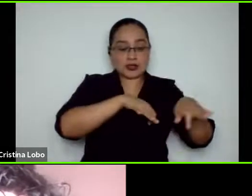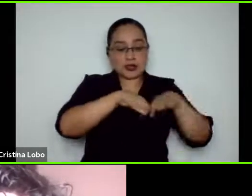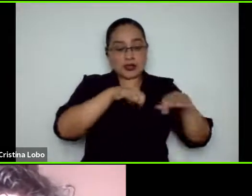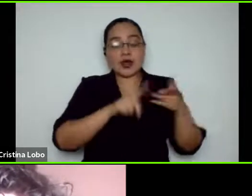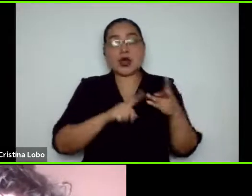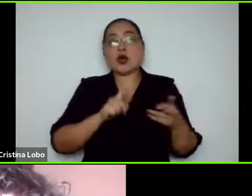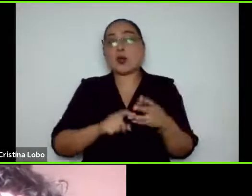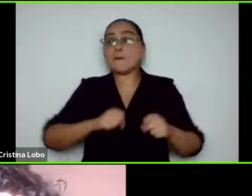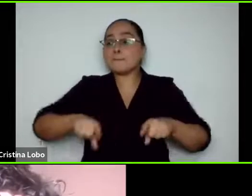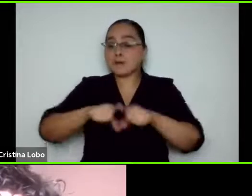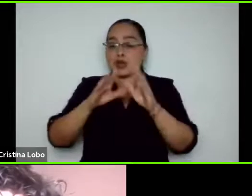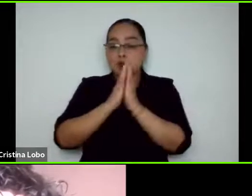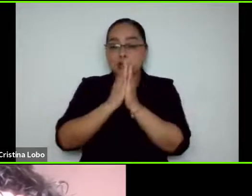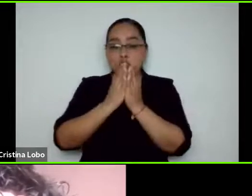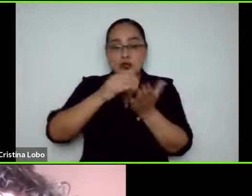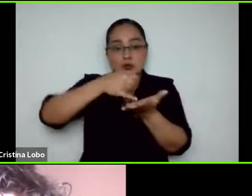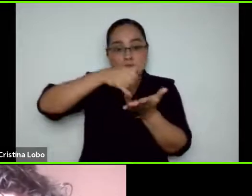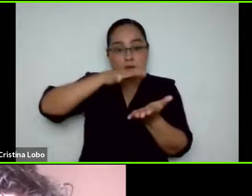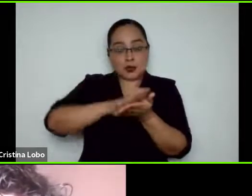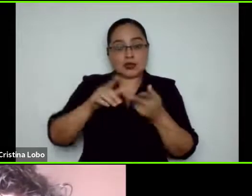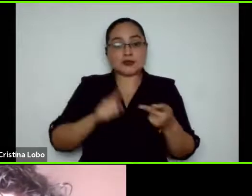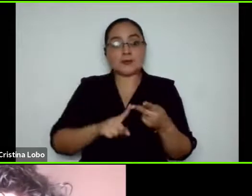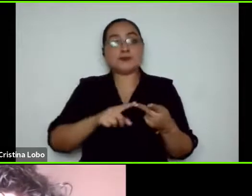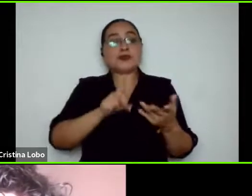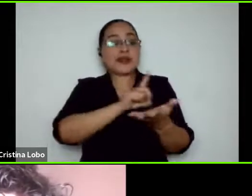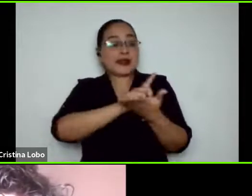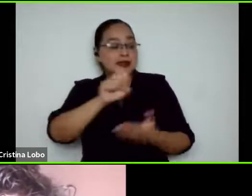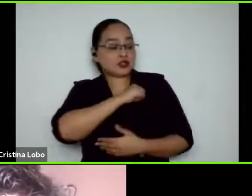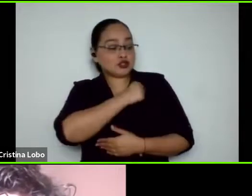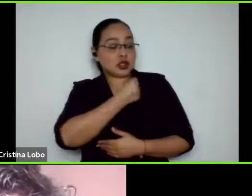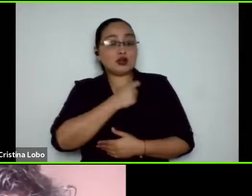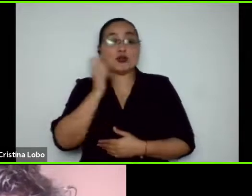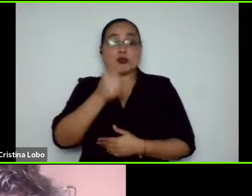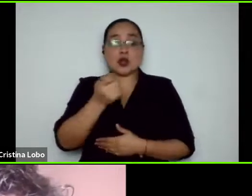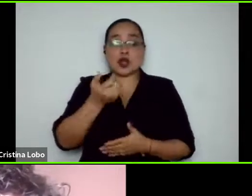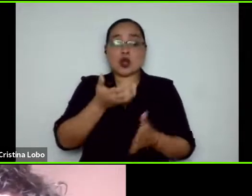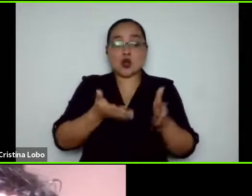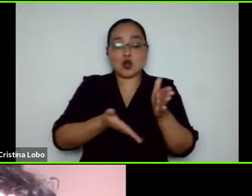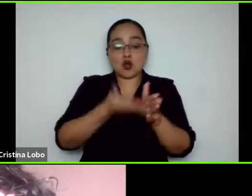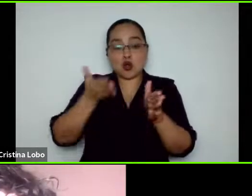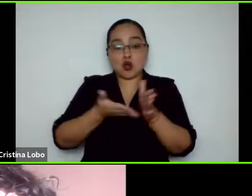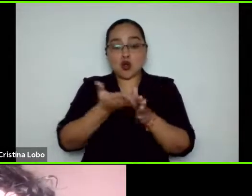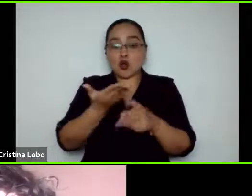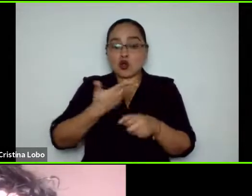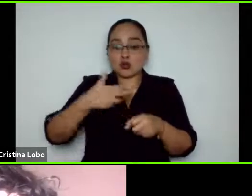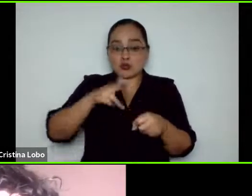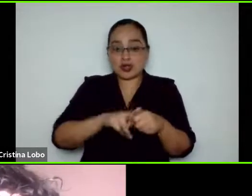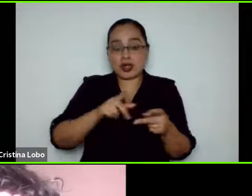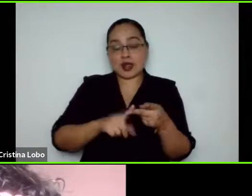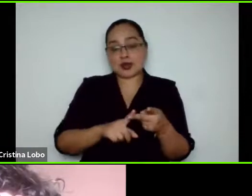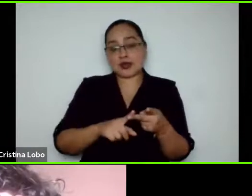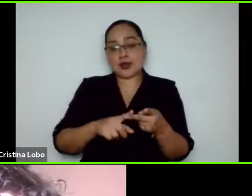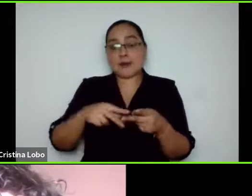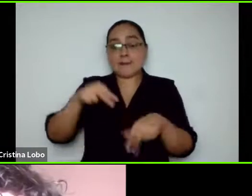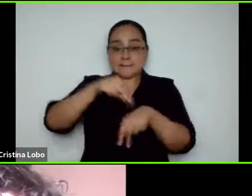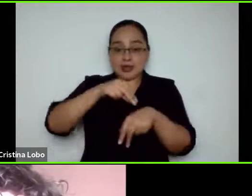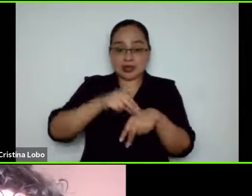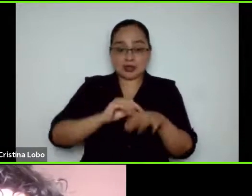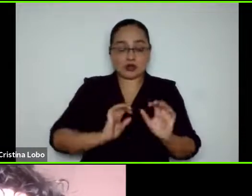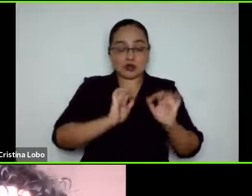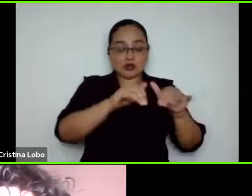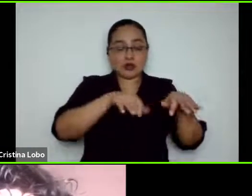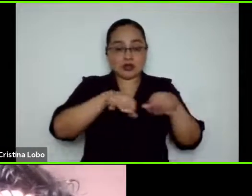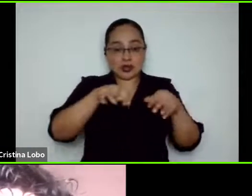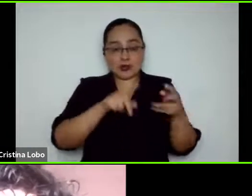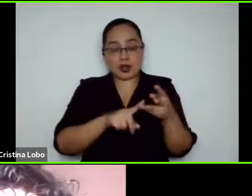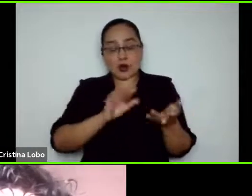salud requiere de hacer hospitales, requiere de proveer de médicos, de medicinas, etcétera. Entonces, por eso se ha puesto énfasis mucho en los derechos